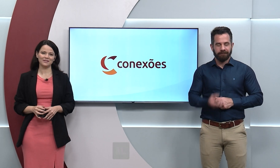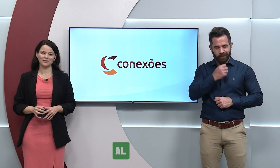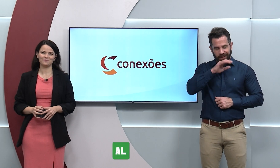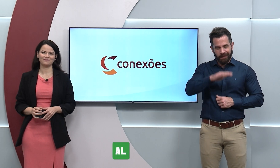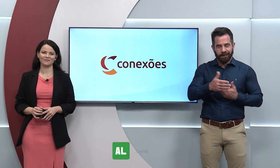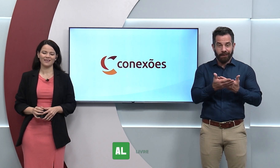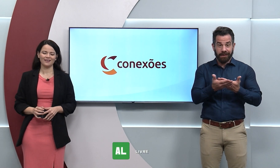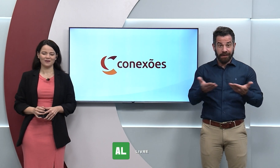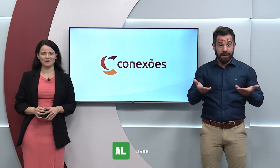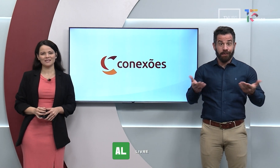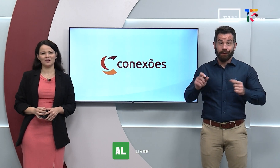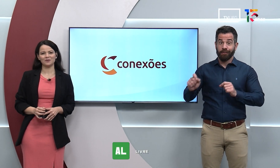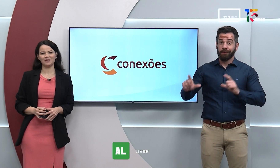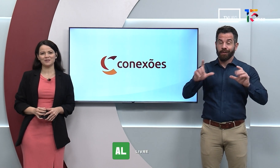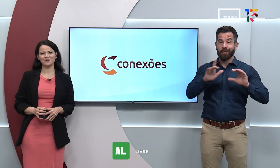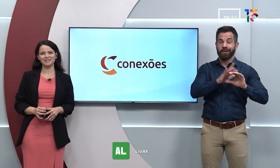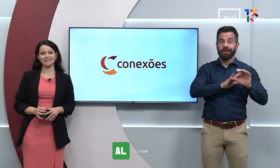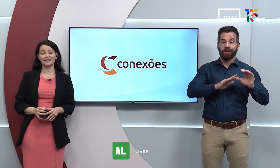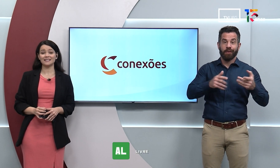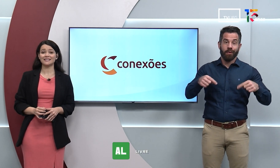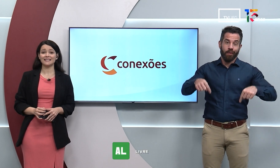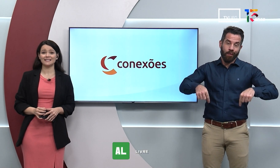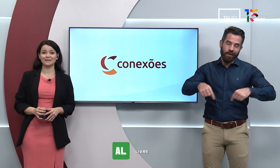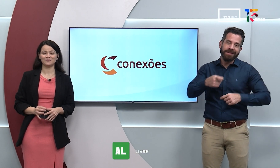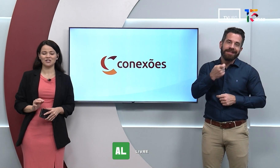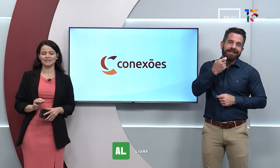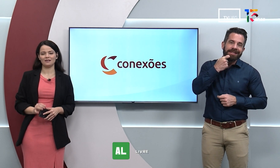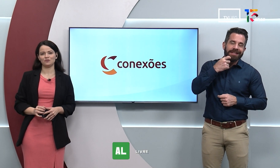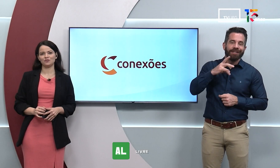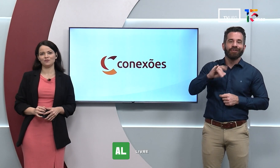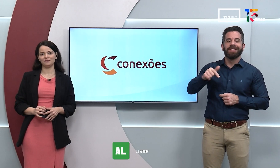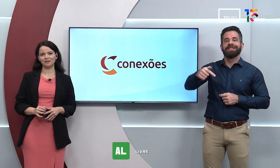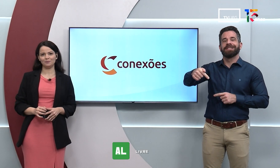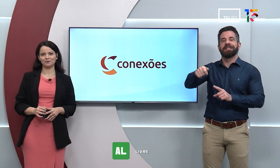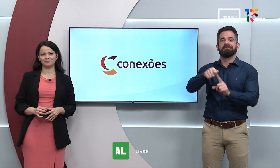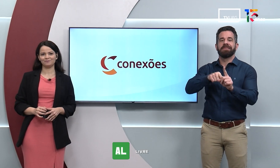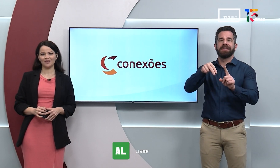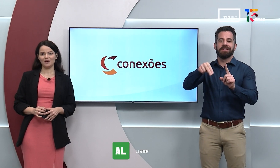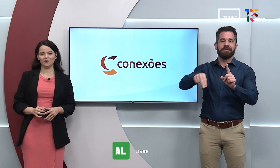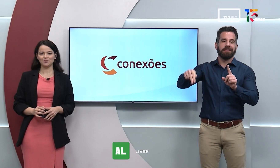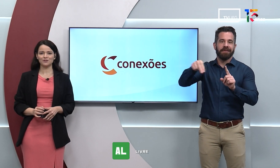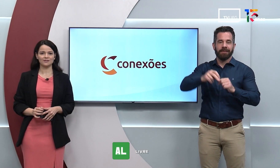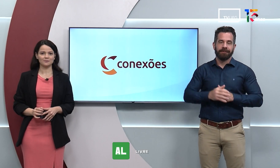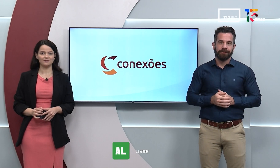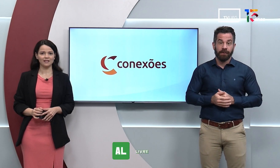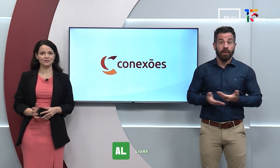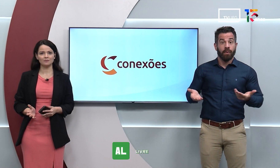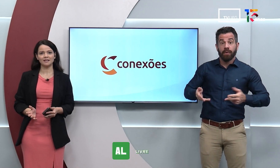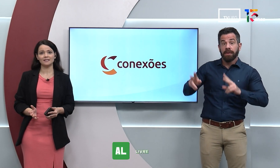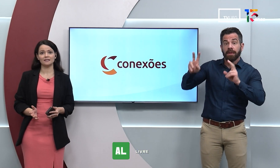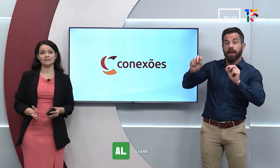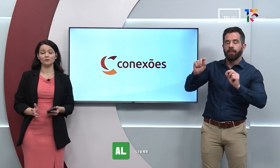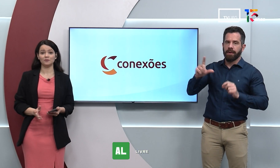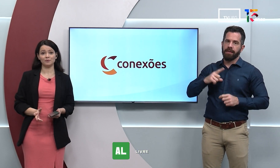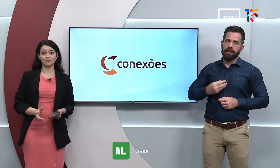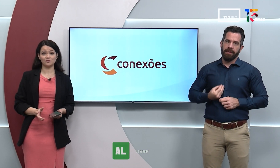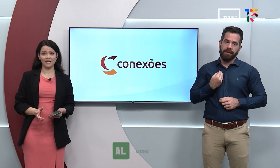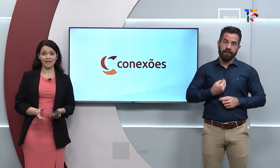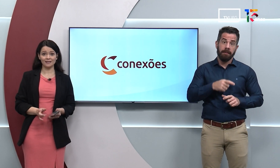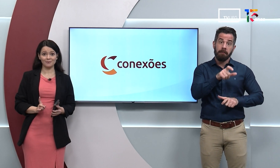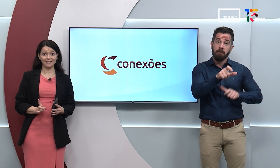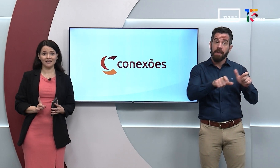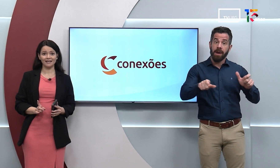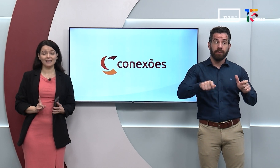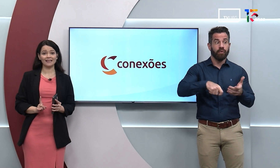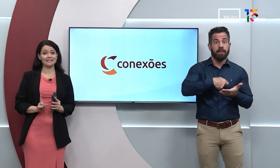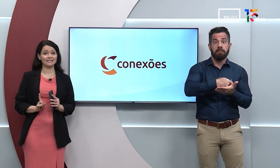Boa tarde. Começa agora o Conexões dessa sexta, dia 7 de novembro. Hoje nós vamos falar sobre a isenção do imposto de